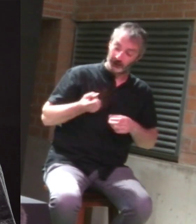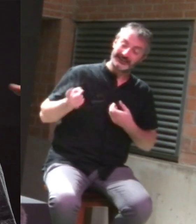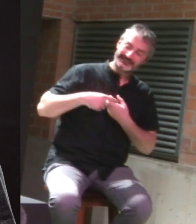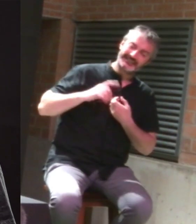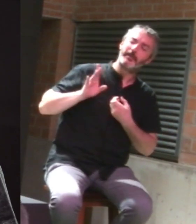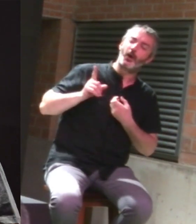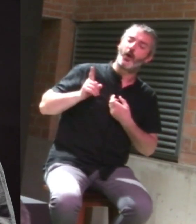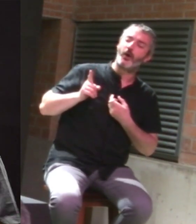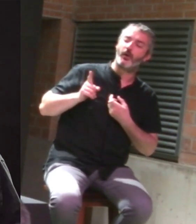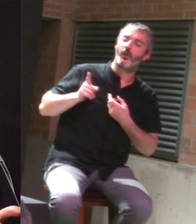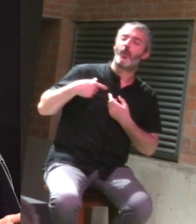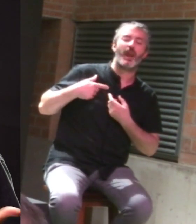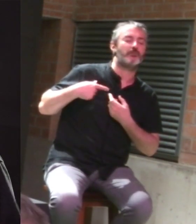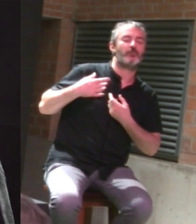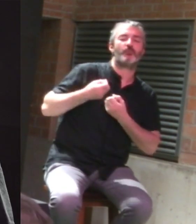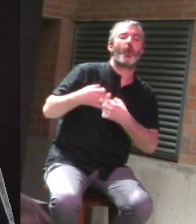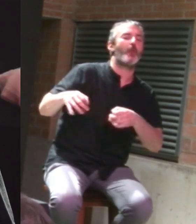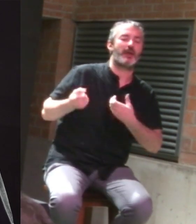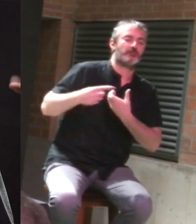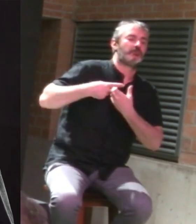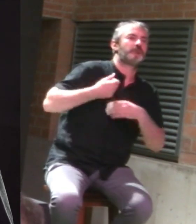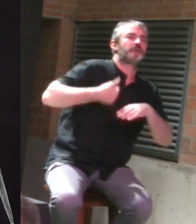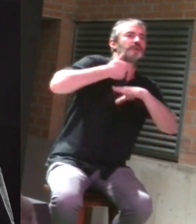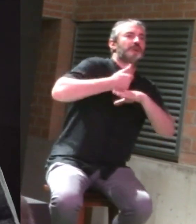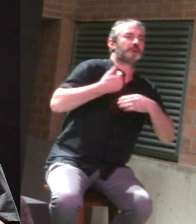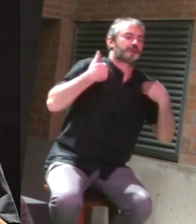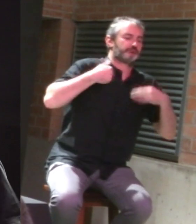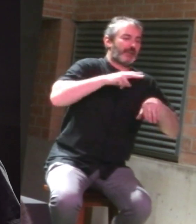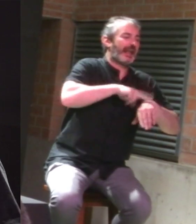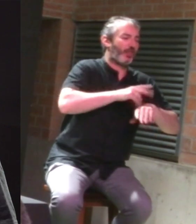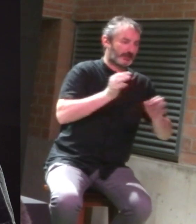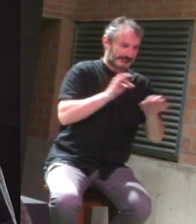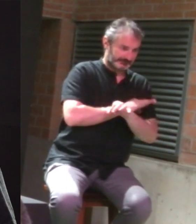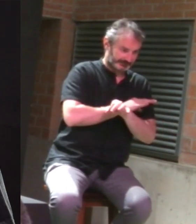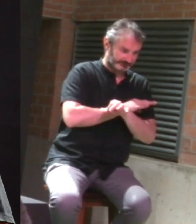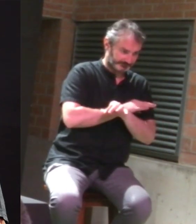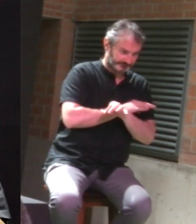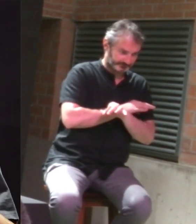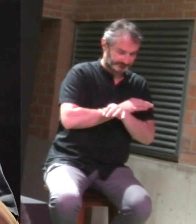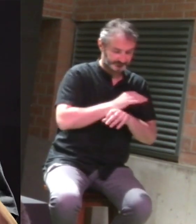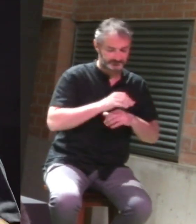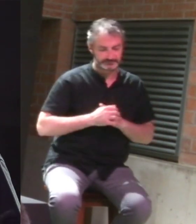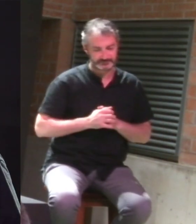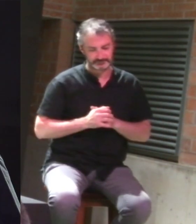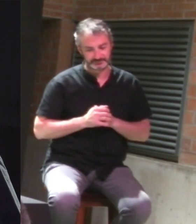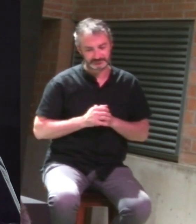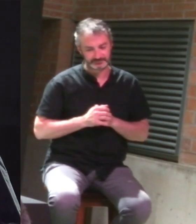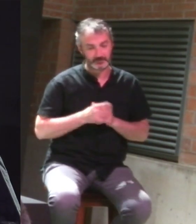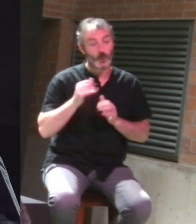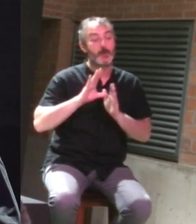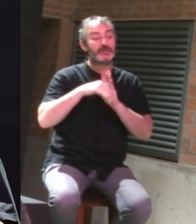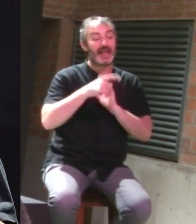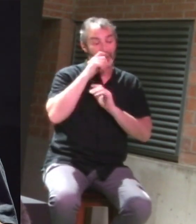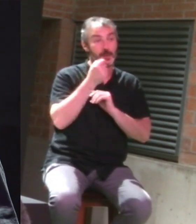esta problemática la volvemos a encontrar luego en las décadas posteriores, cuando se constituyeron también los sindicatos únicos, ya a partir